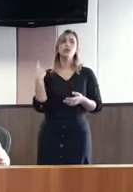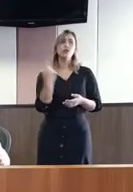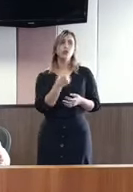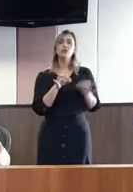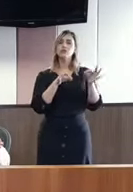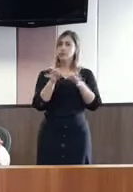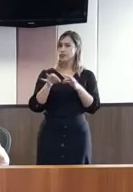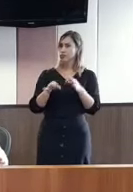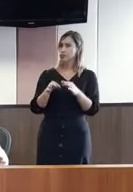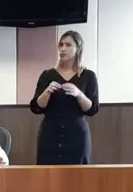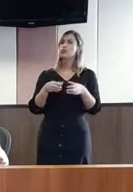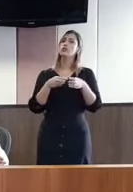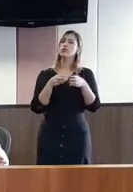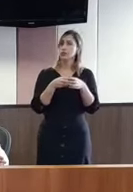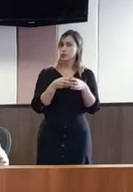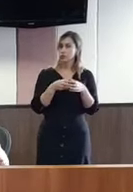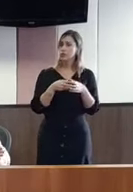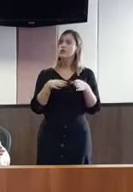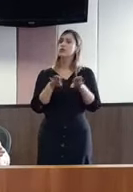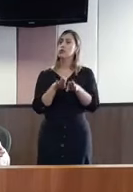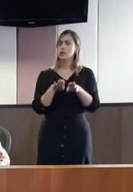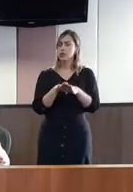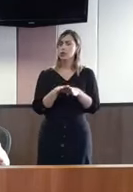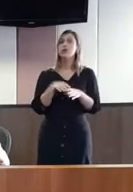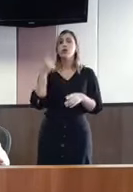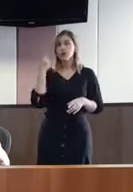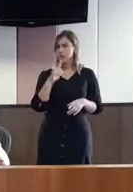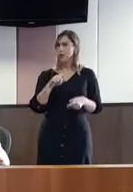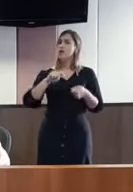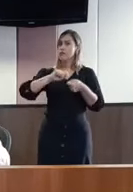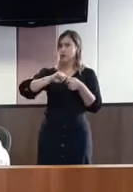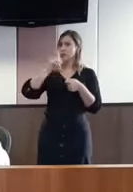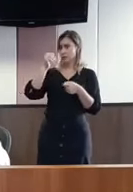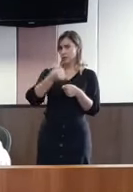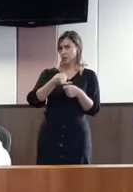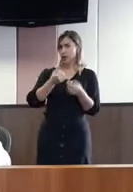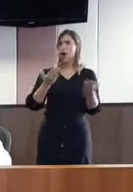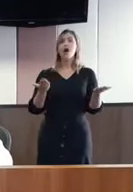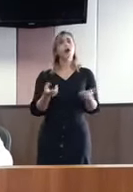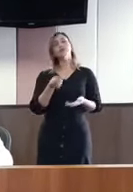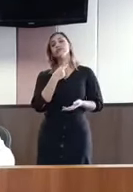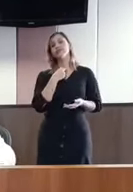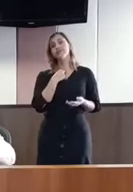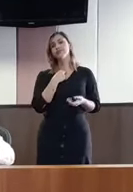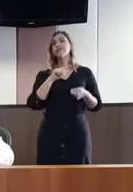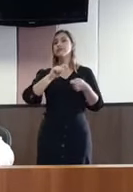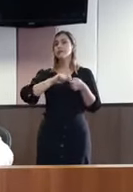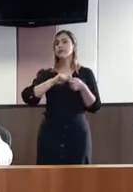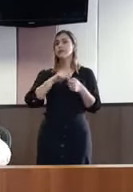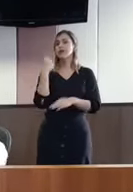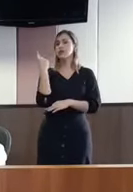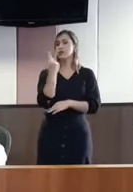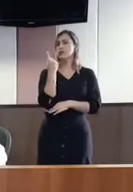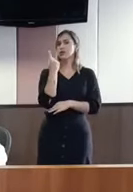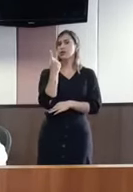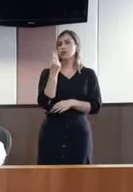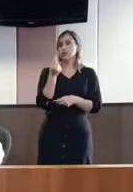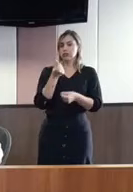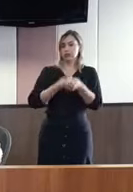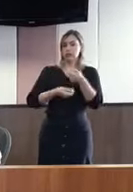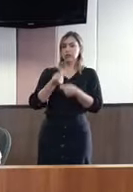parceiros, através de muita gente que está trabalhando para isso, está tomando. Agora, não podemos fazer um isolamento econômico.